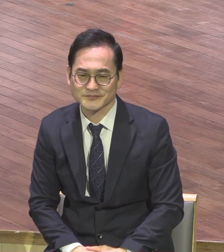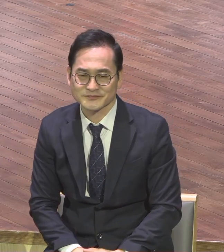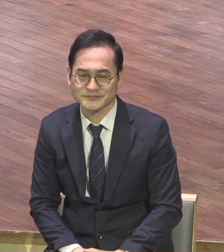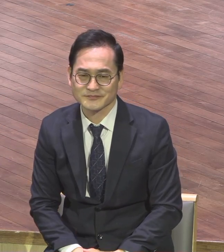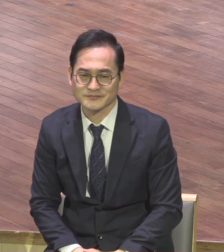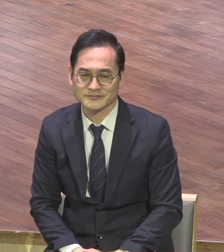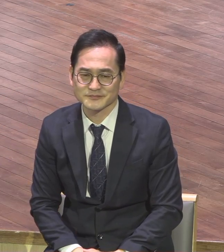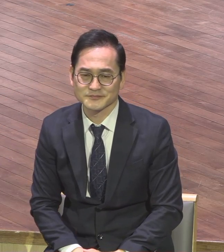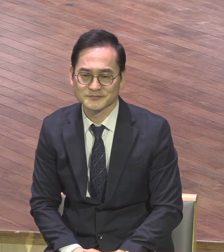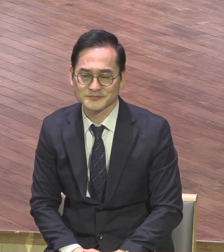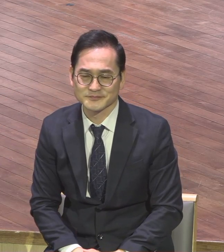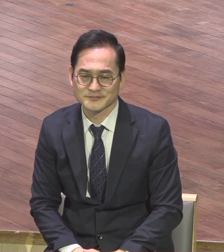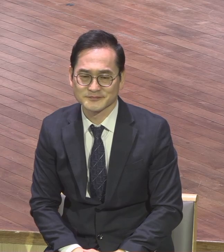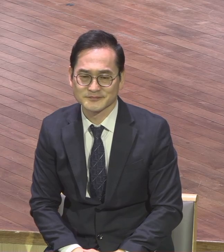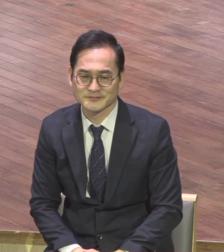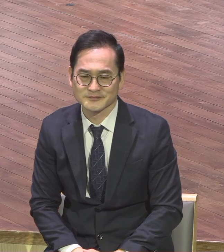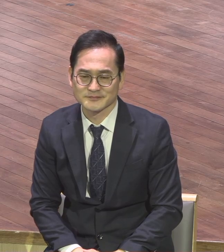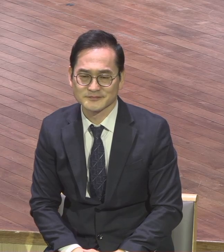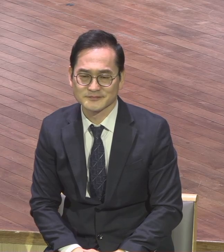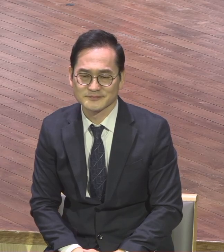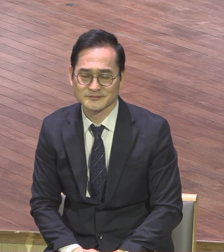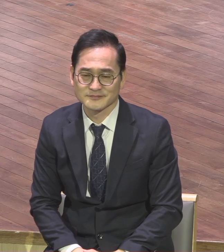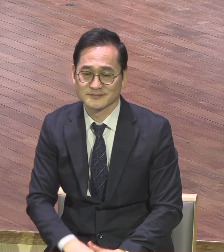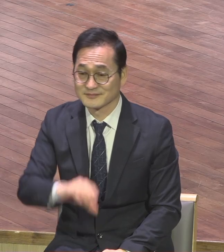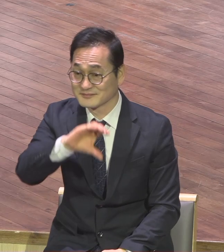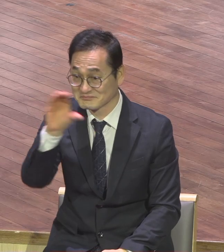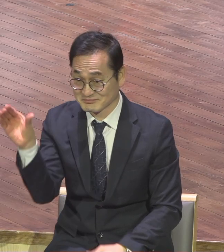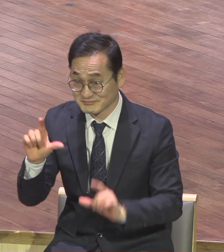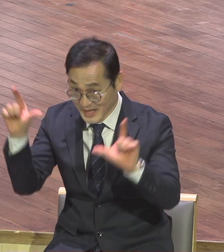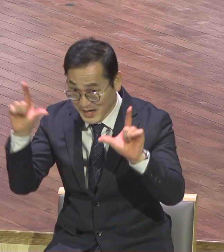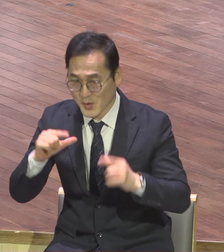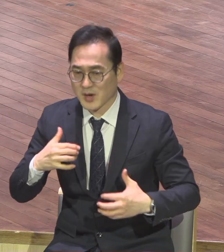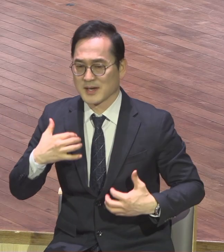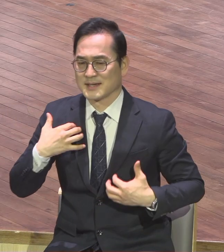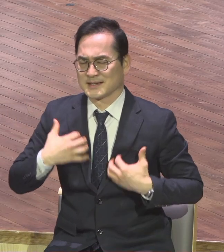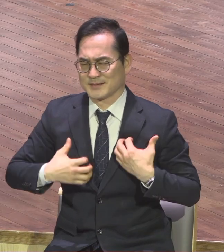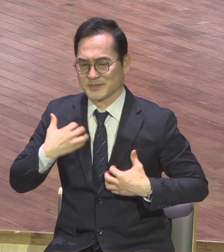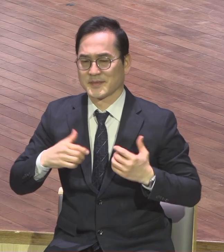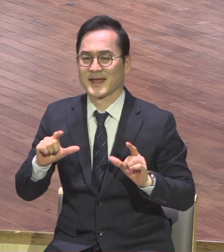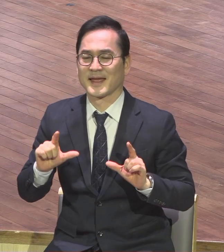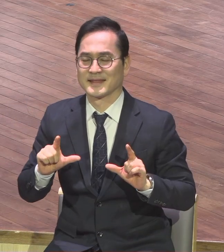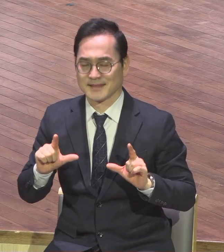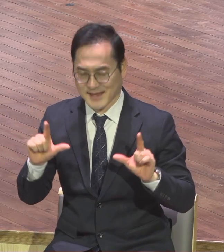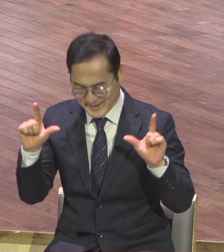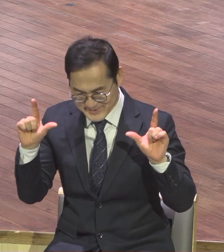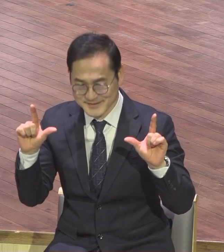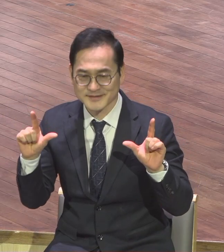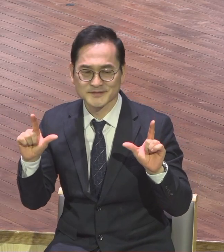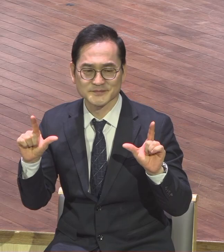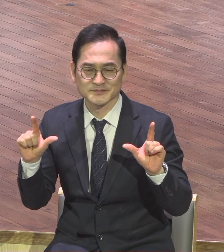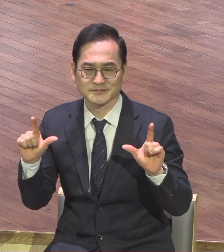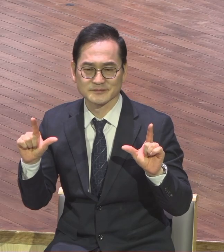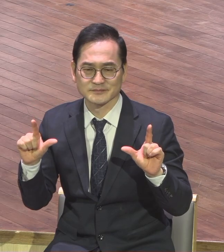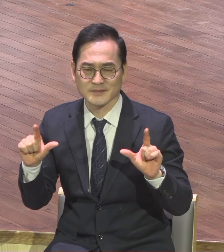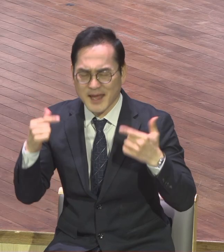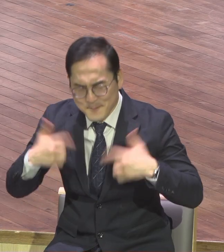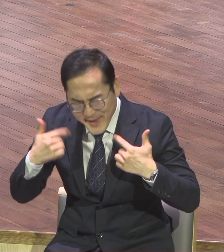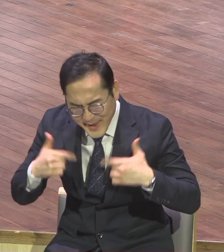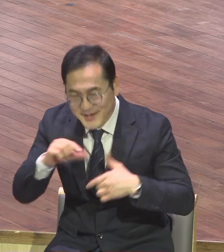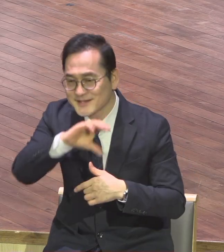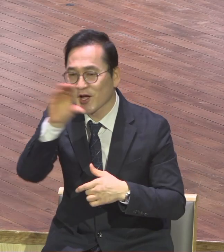성탄은 한마디로 기뻐하고 기뻐해야 하는 날이에요. 내일이 성탄되기